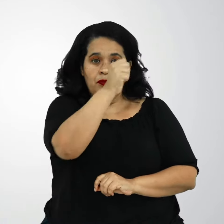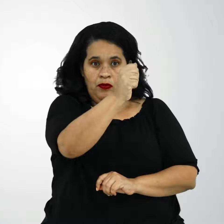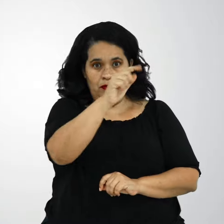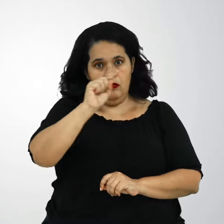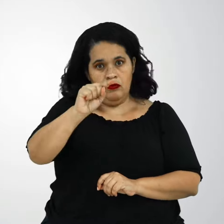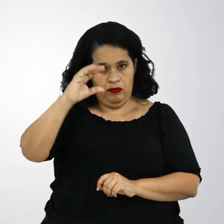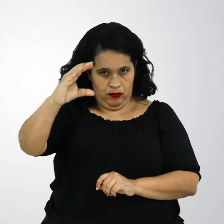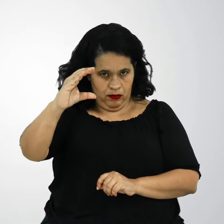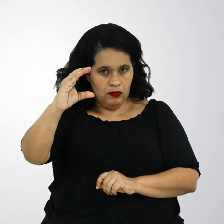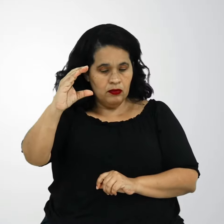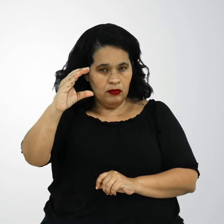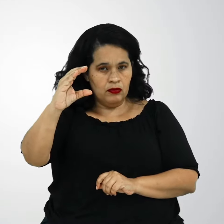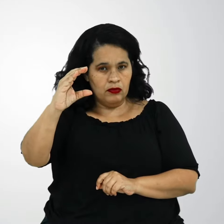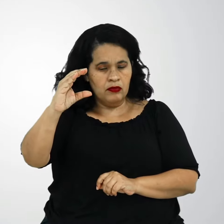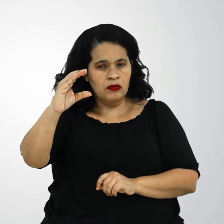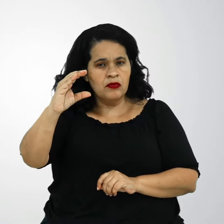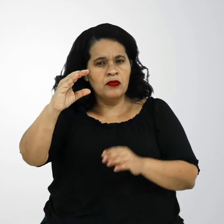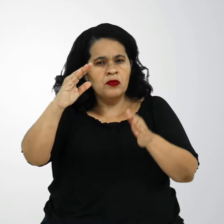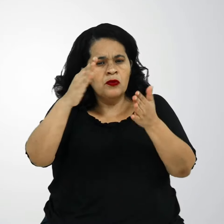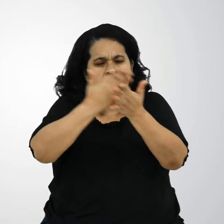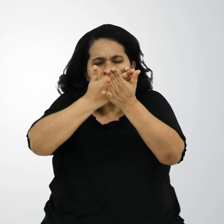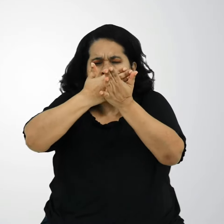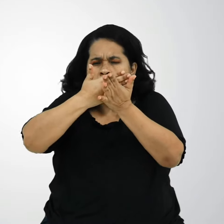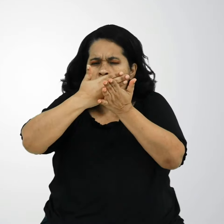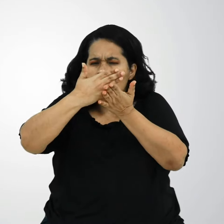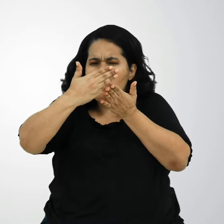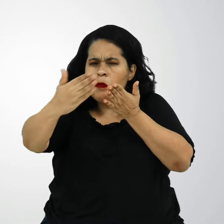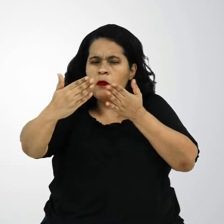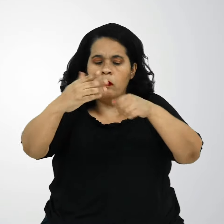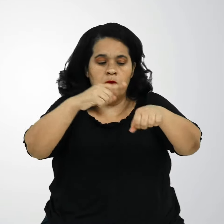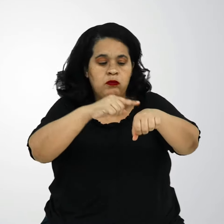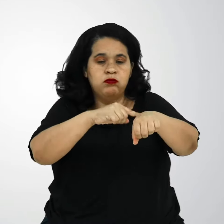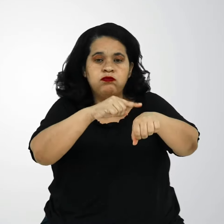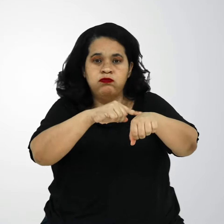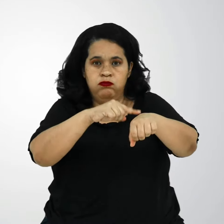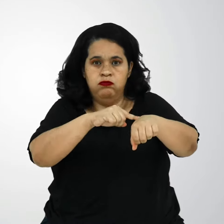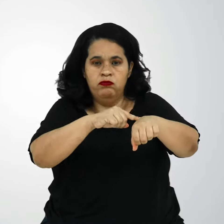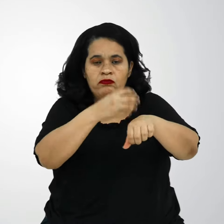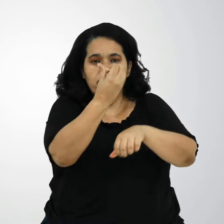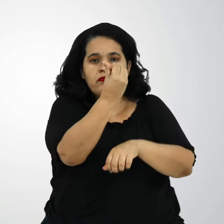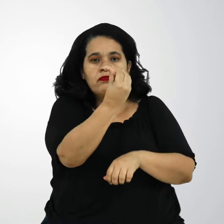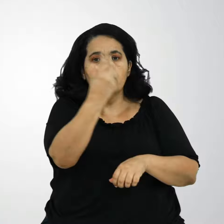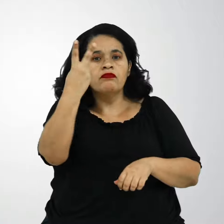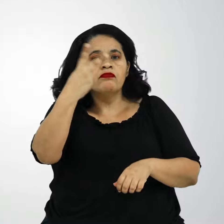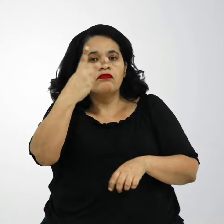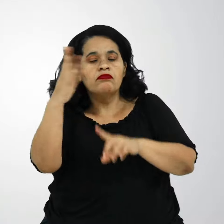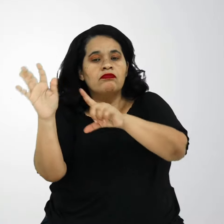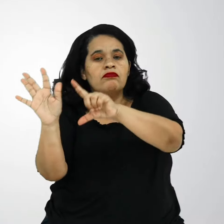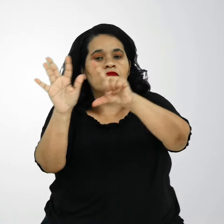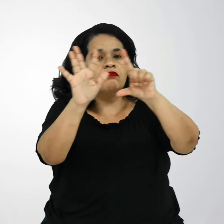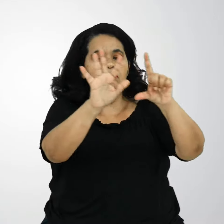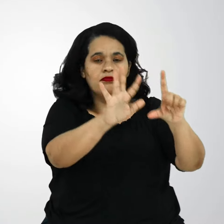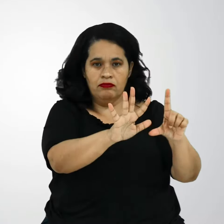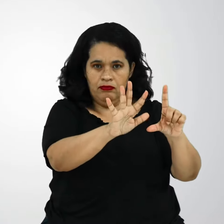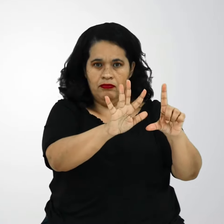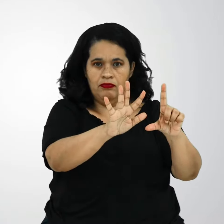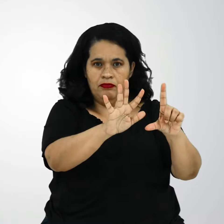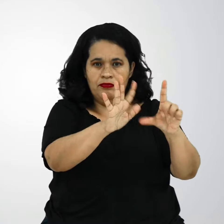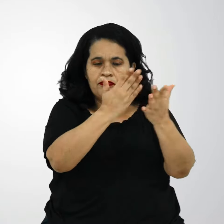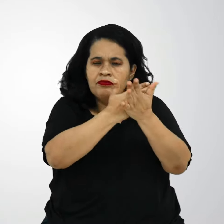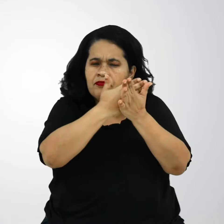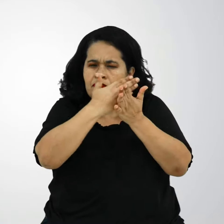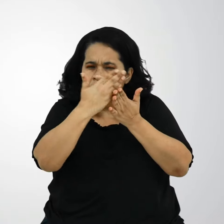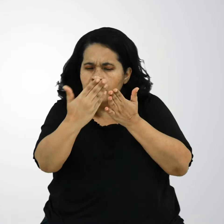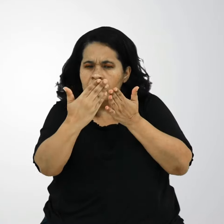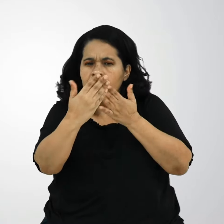antes de Cristo, e aí vai iniciar esse período das 62 semanas. Né? Começaria esse período